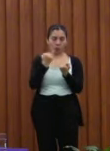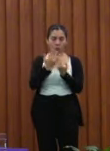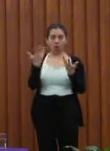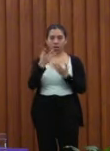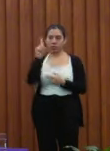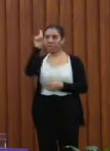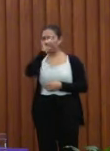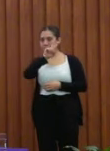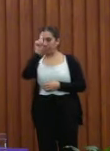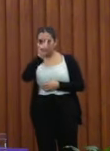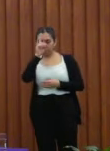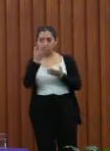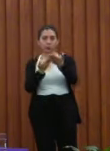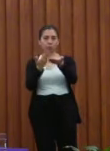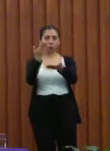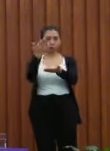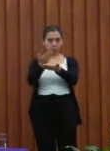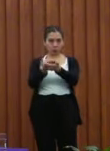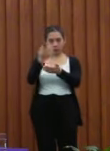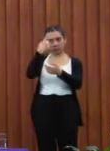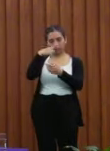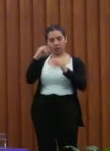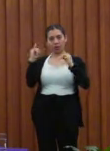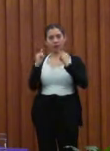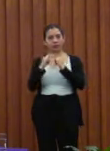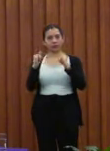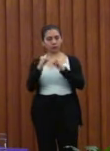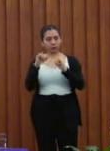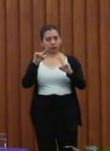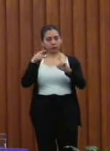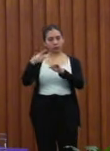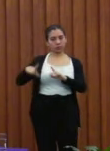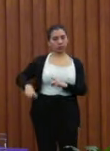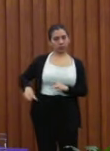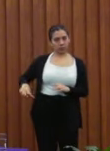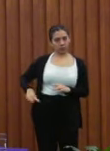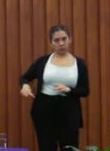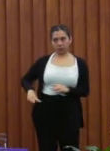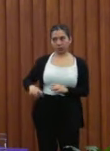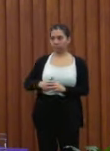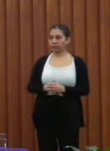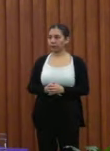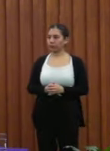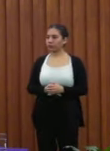y de peticiones a las instituciones del Estado para que,